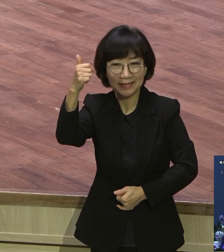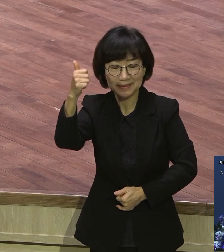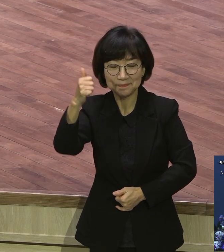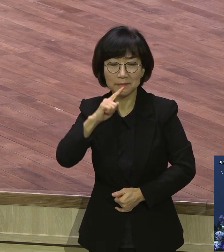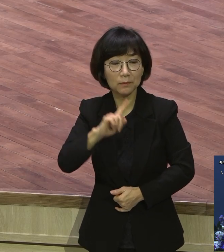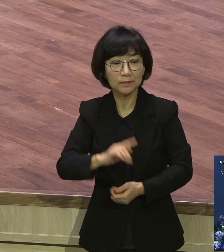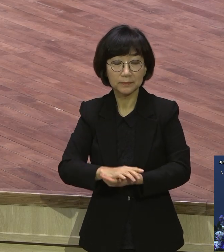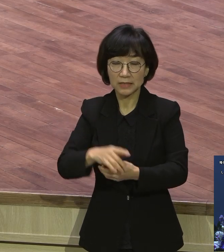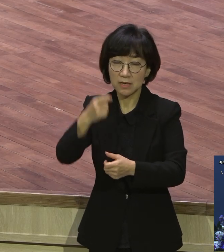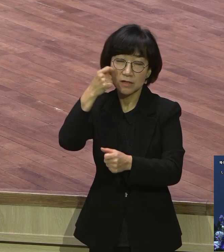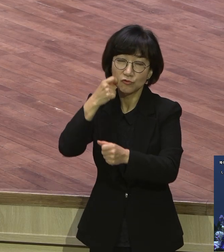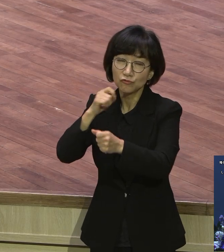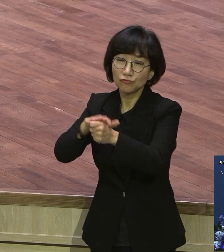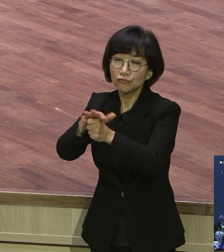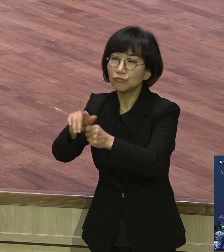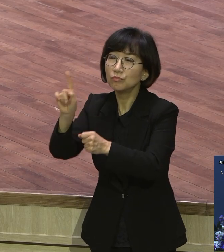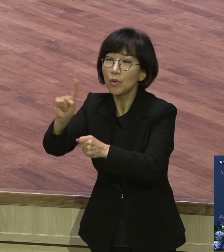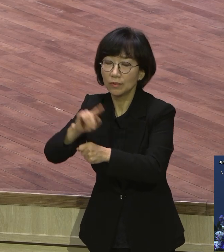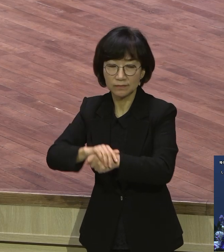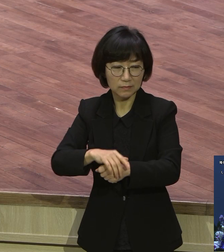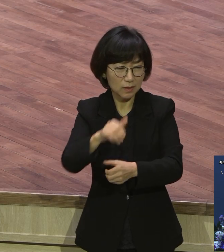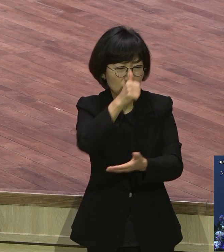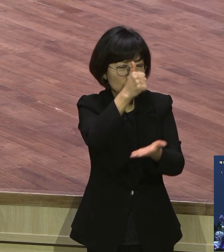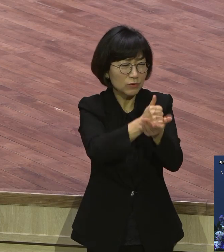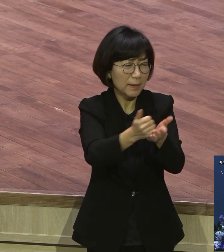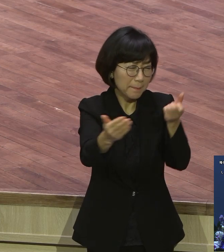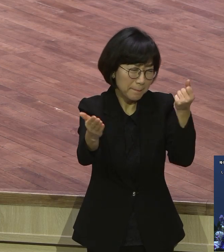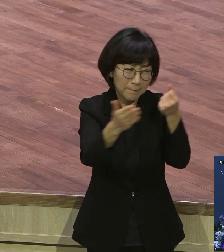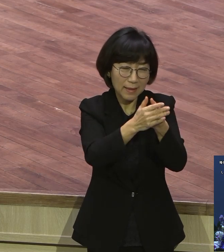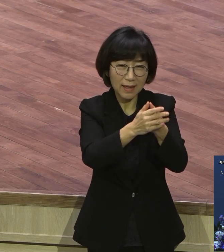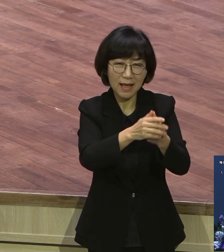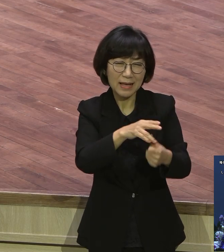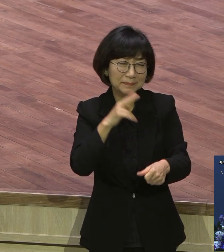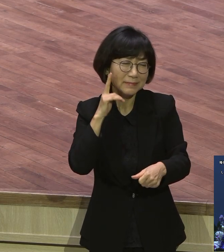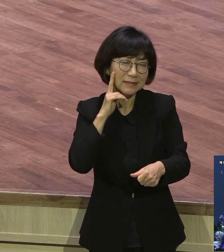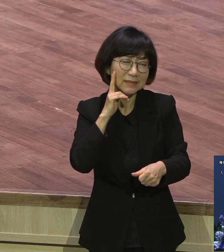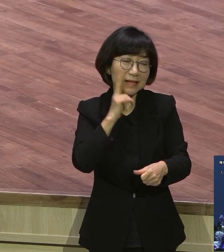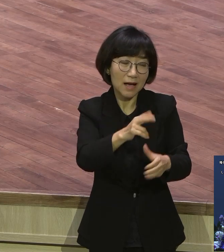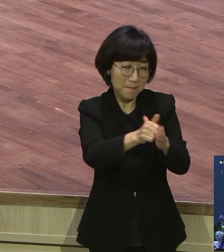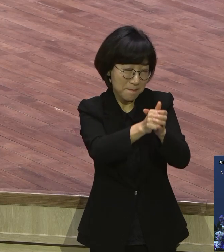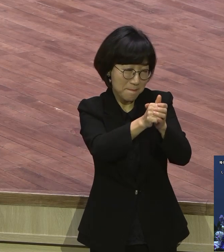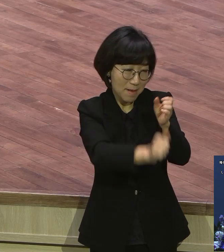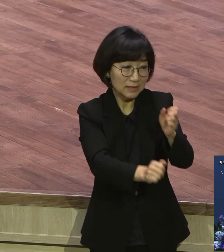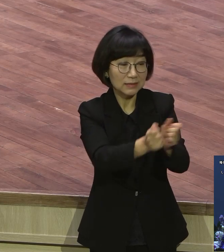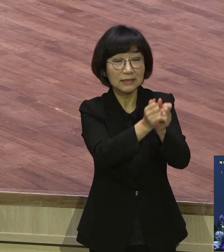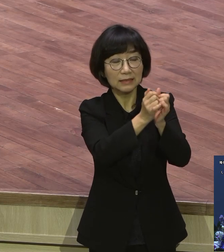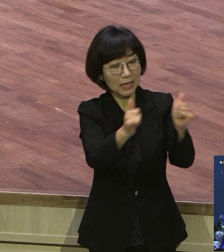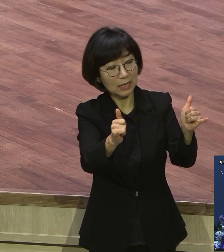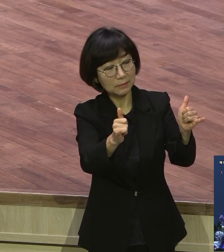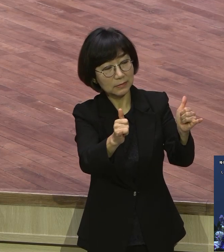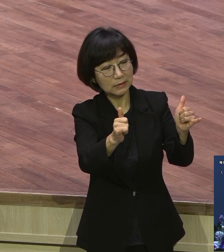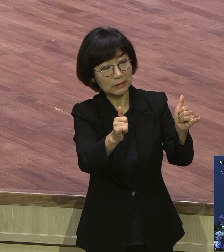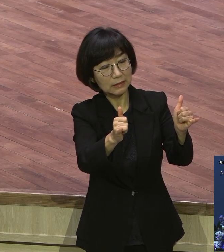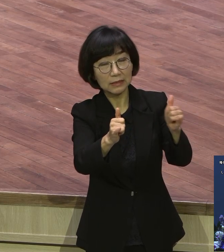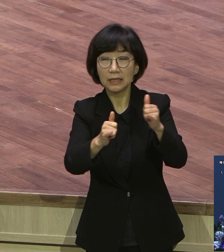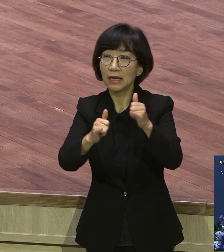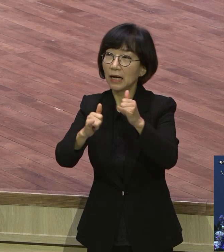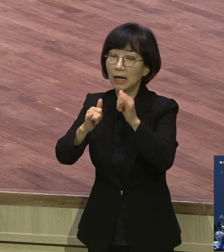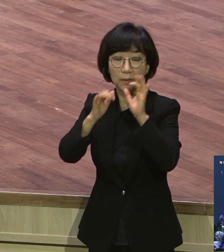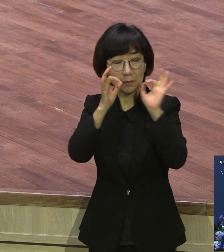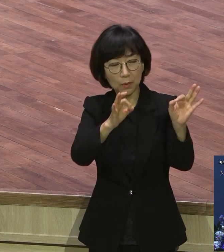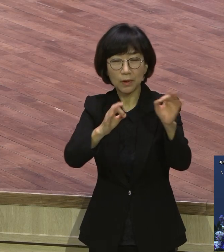죄의 결과로 비참한 상태 속에 있는 사람을 향한 하나님의